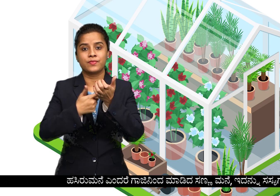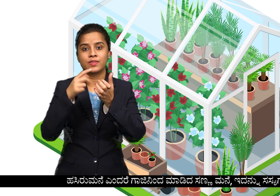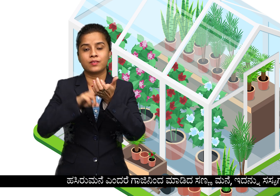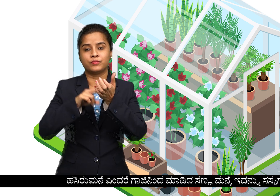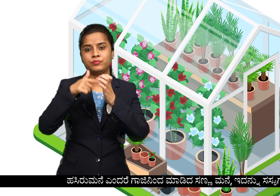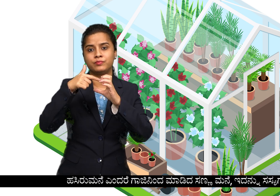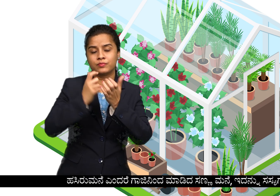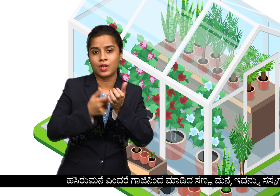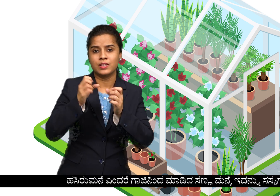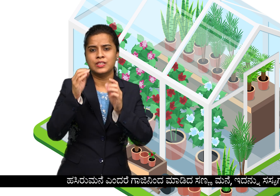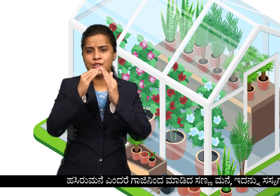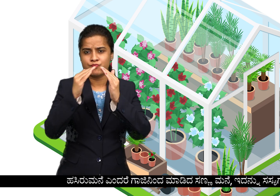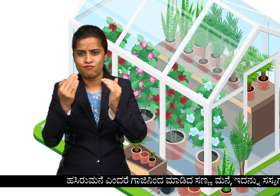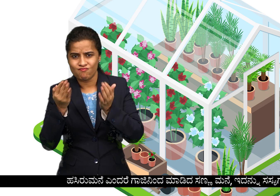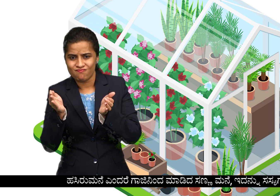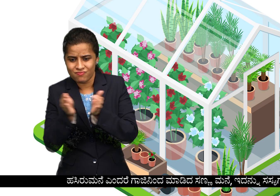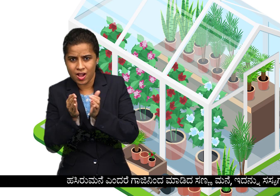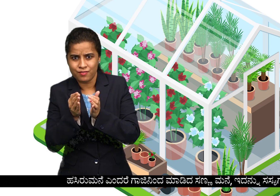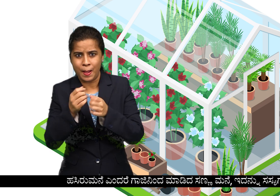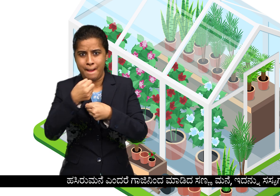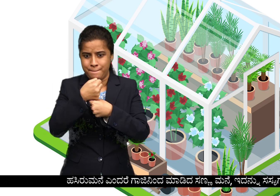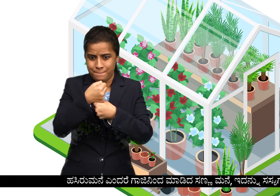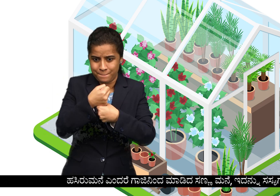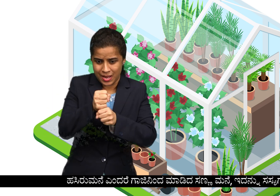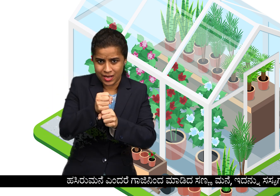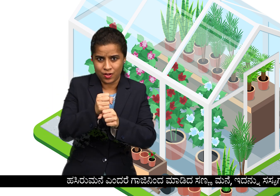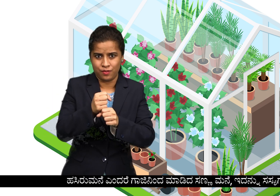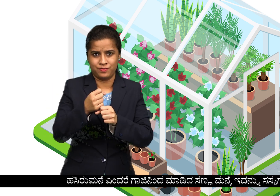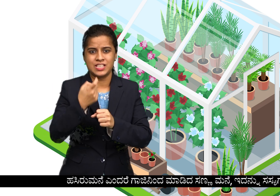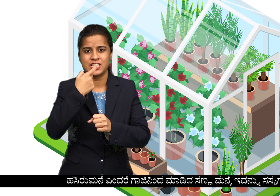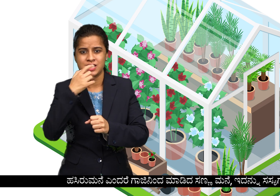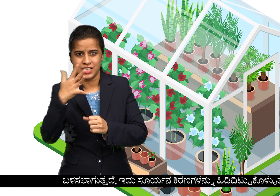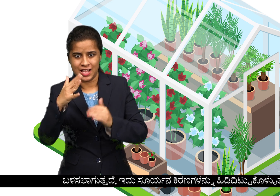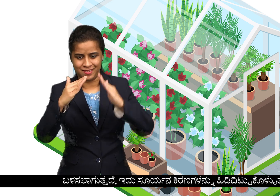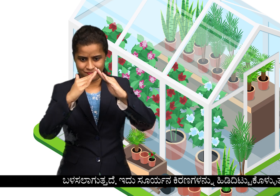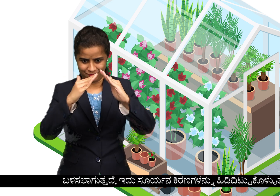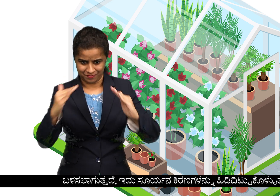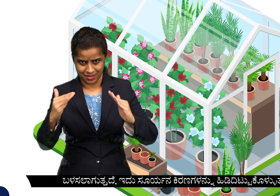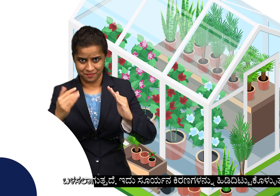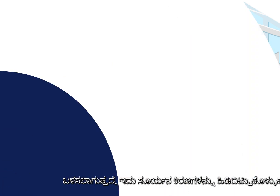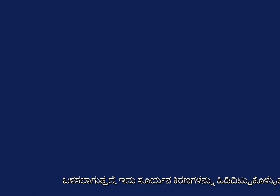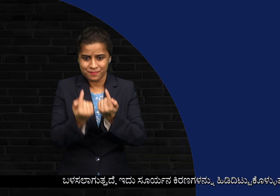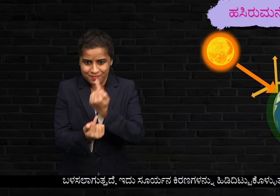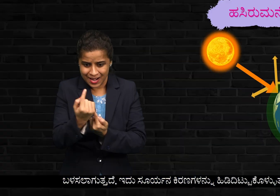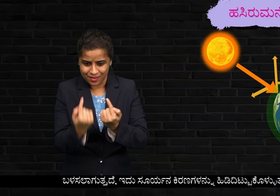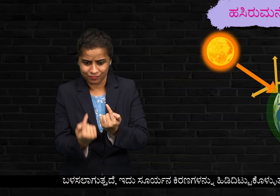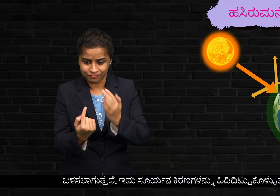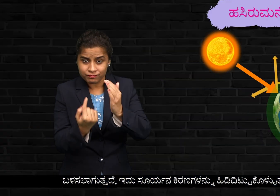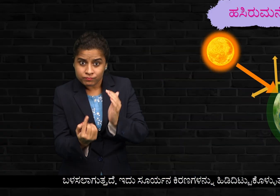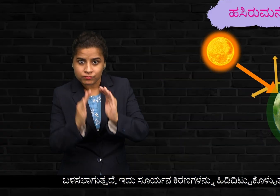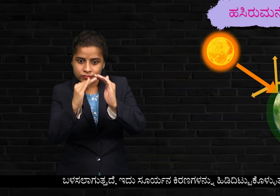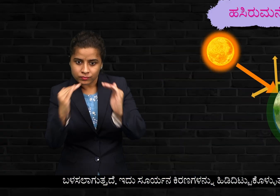ಹಸಿರುಮನೆ ಎಂದರೆ ಗಾಜಿನಿಂದ ಮಾಡಿದ ಸಣ್ಣ ಮನೆ. ಇದನ್ನು ಸಸ್ಯಗಳನ್ನು ಬೆಳೆಸಲು ಬಳಸಲಾಗುತ್ತದೆ. ಇದು